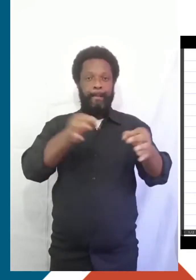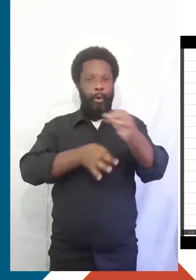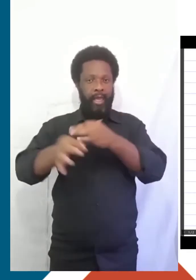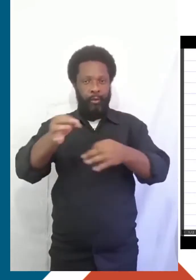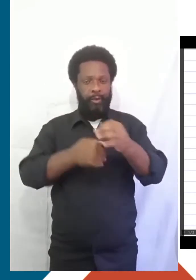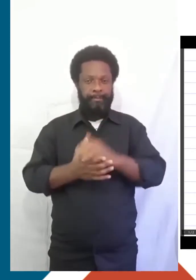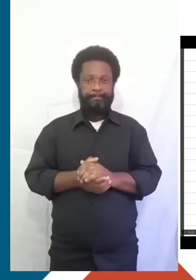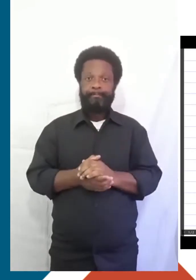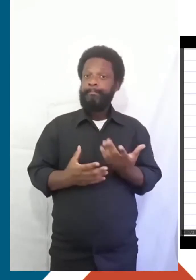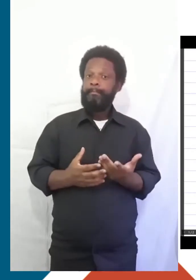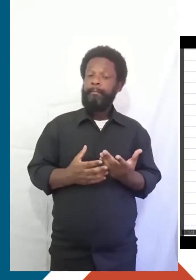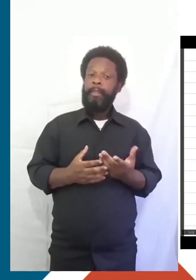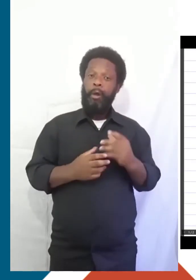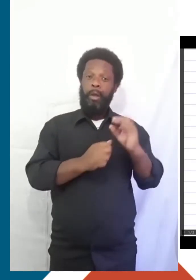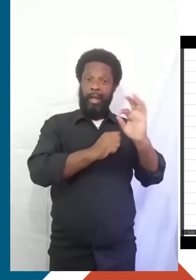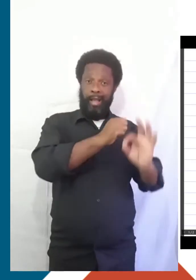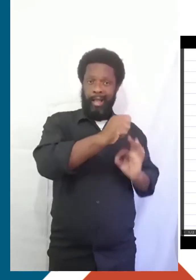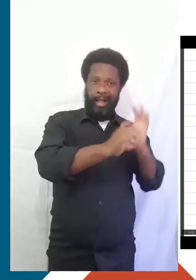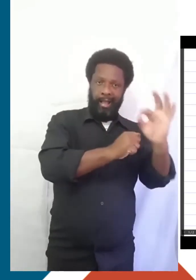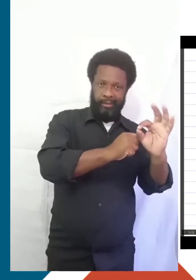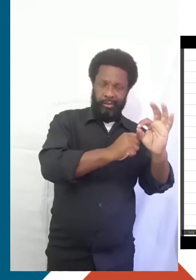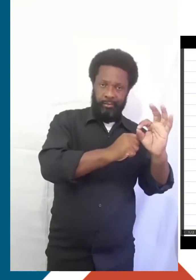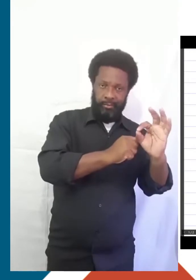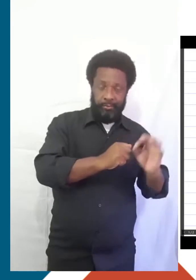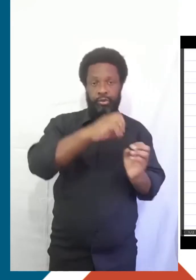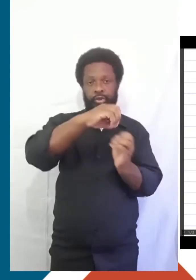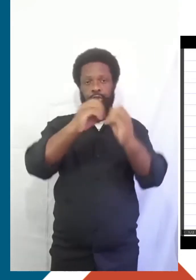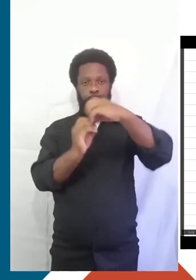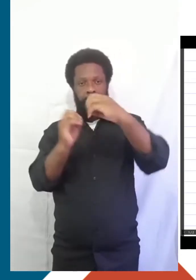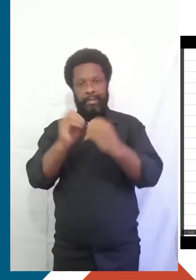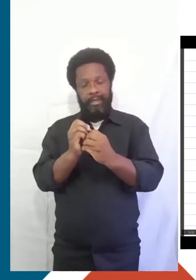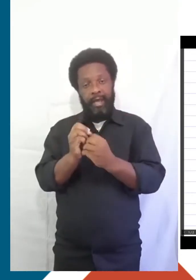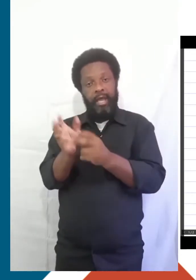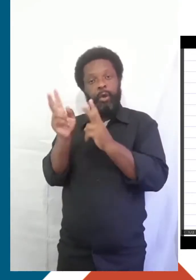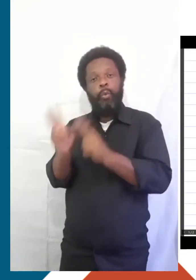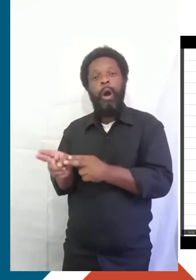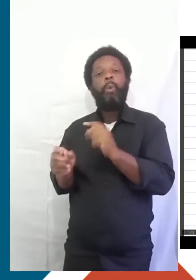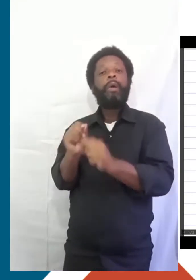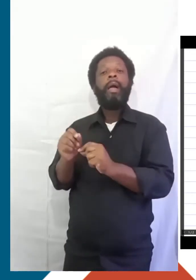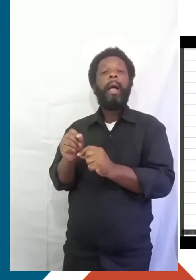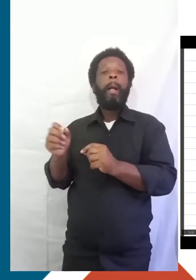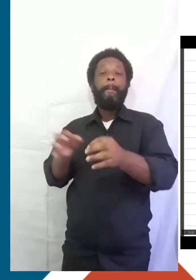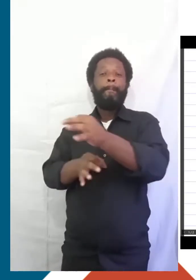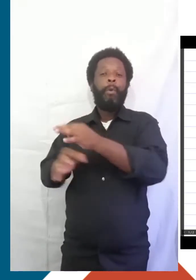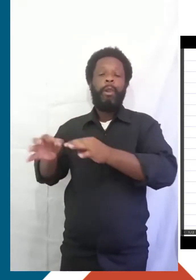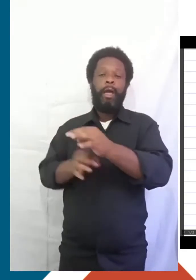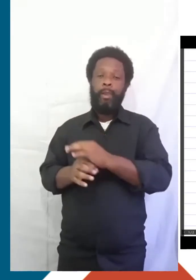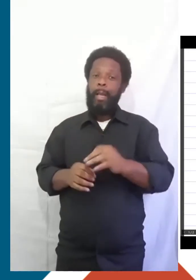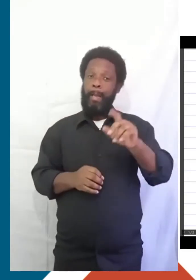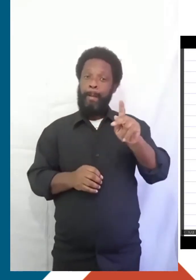molécula. Bom, juntando ligação entre os átomos e a geometria da molécula, você tem